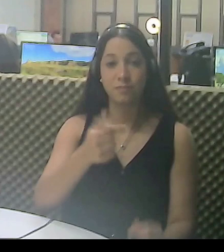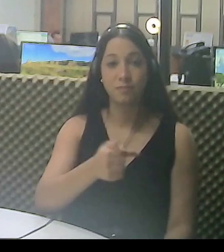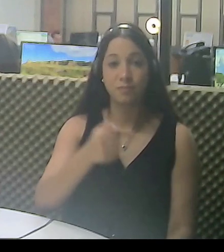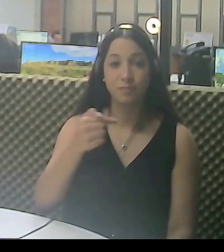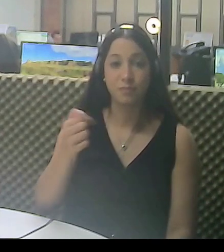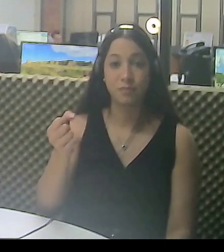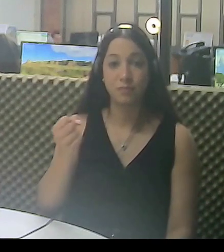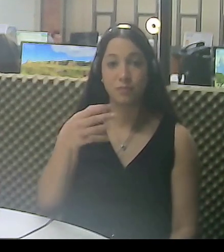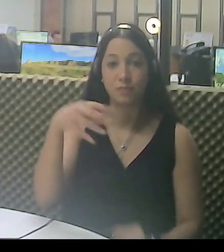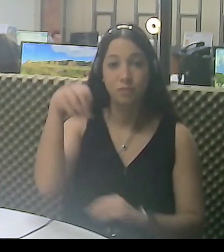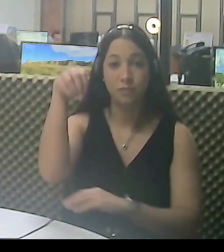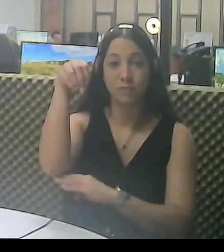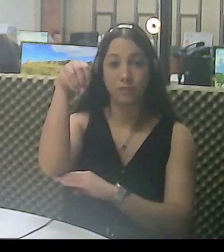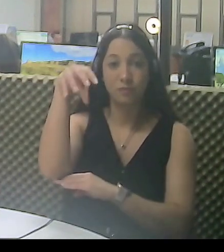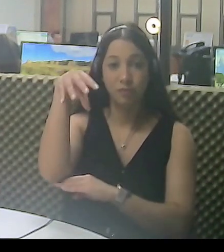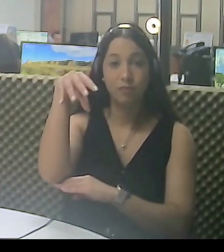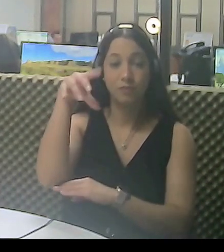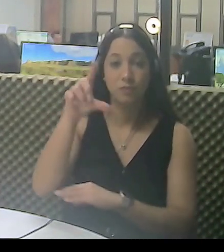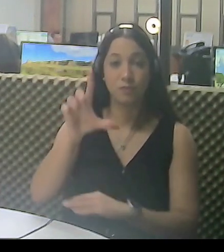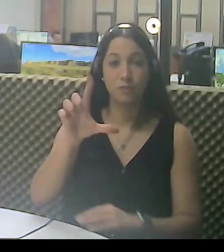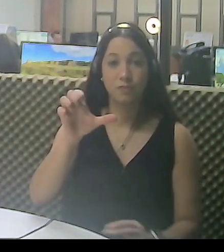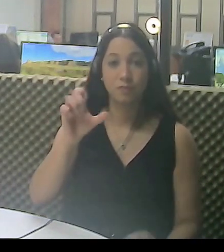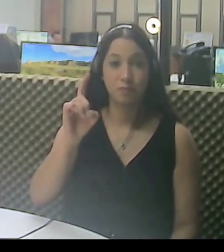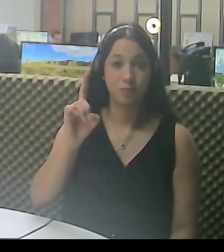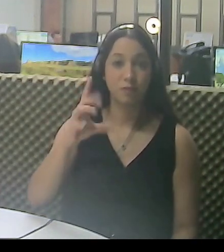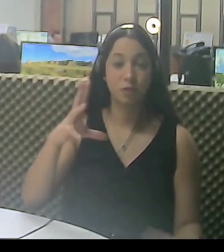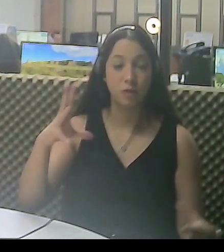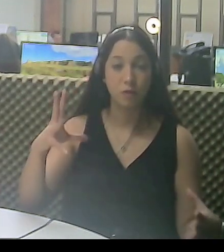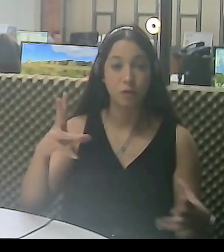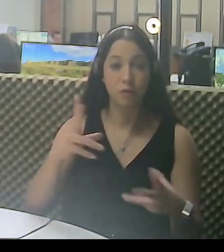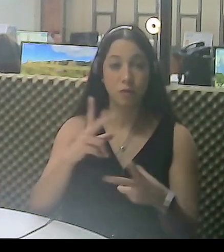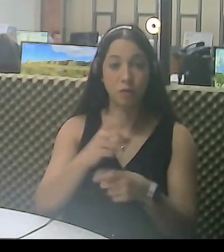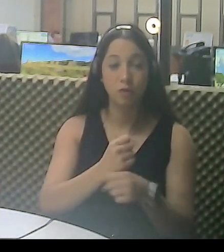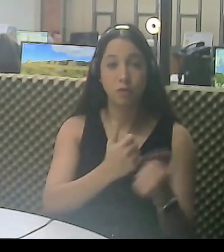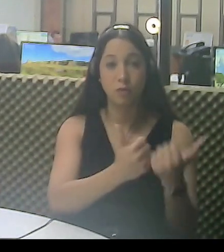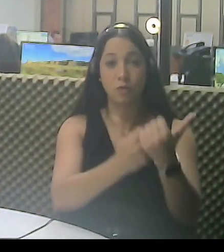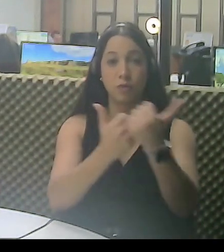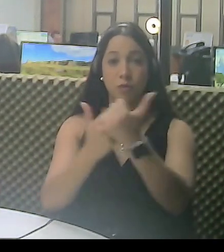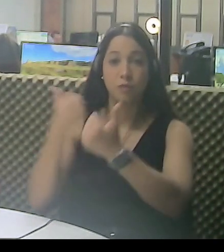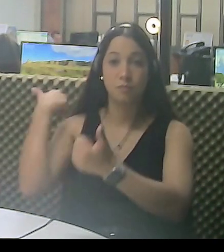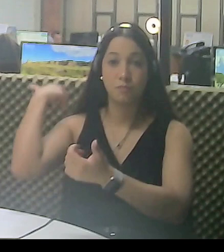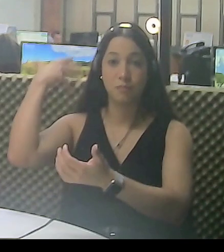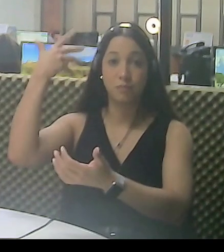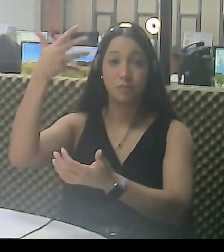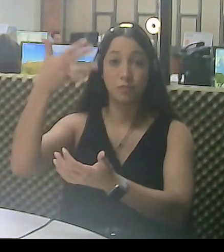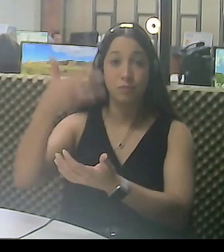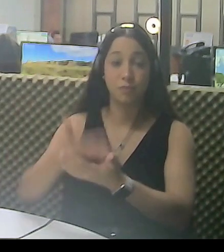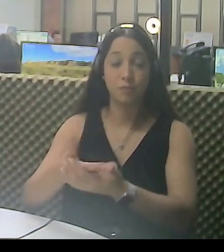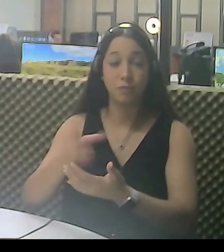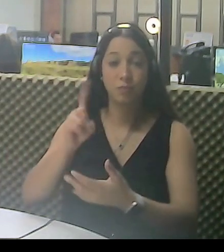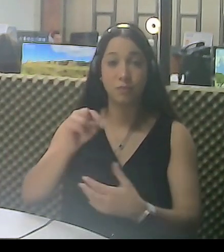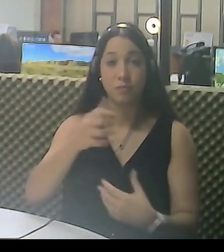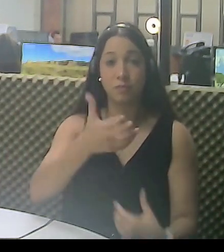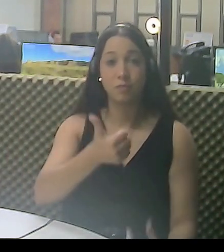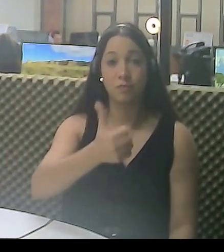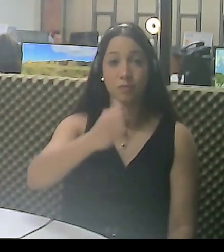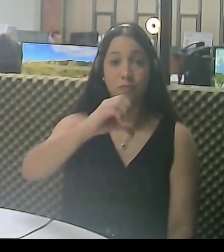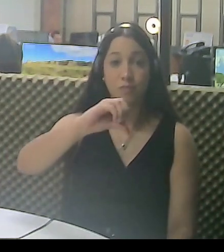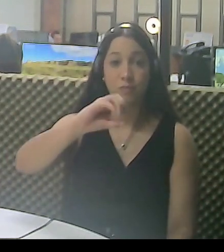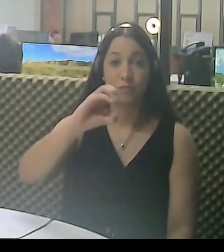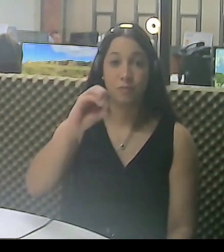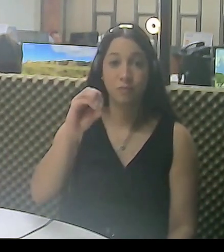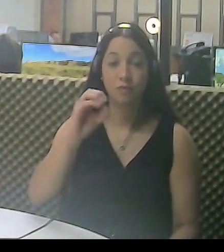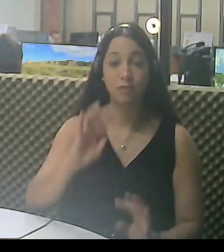77 novos pontos de iluminação em LED, que, somados às substituições dos já existentes, resultarão em 190